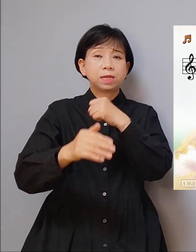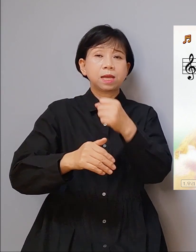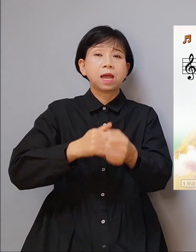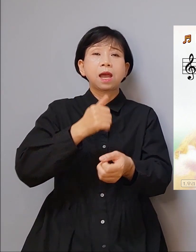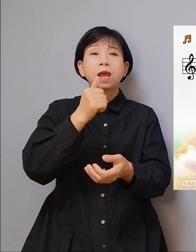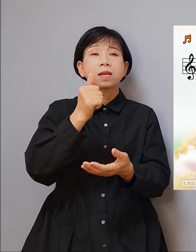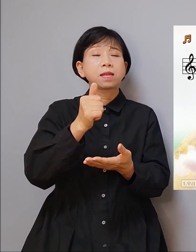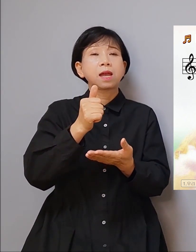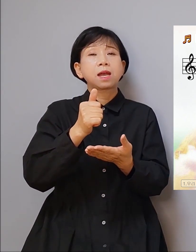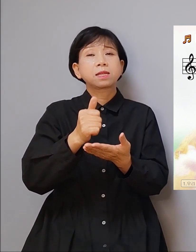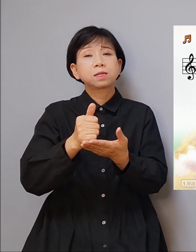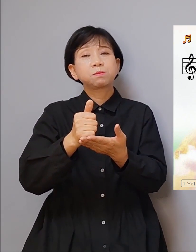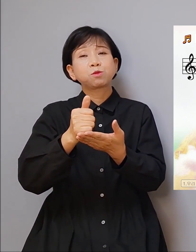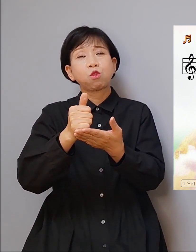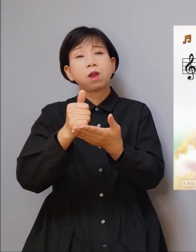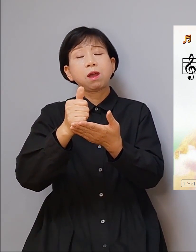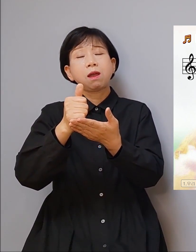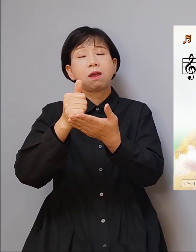우리